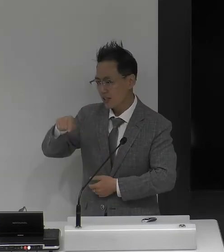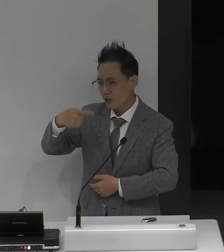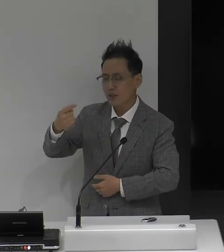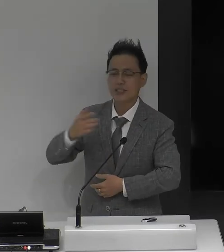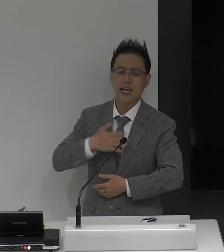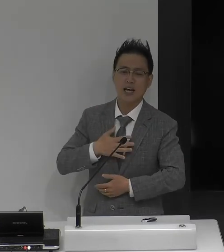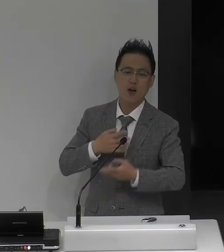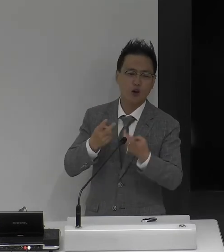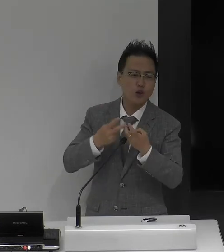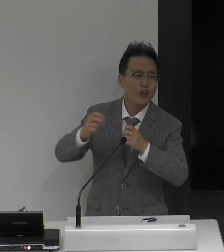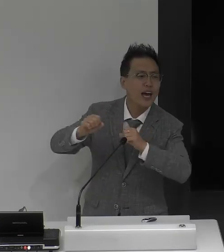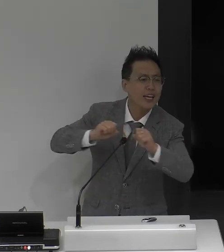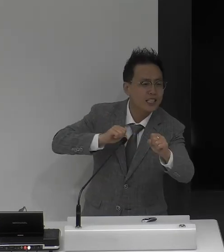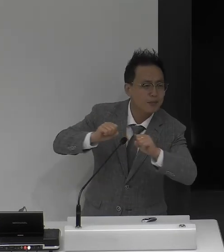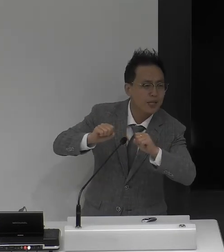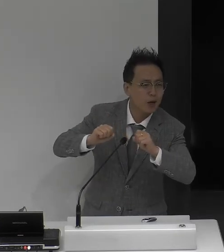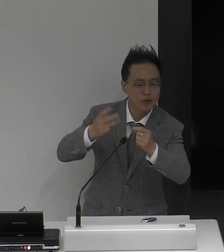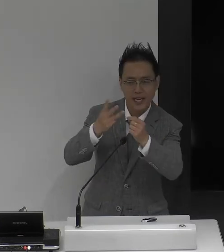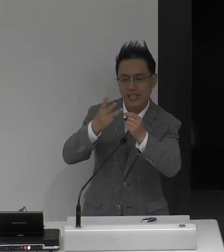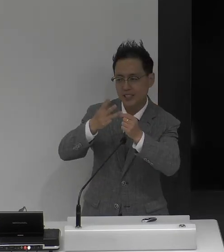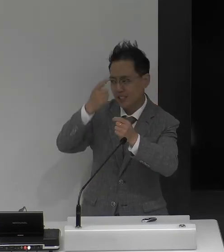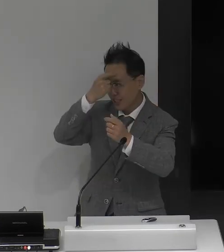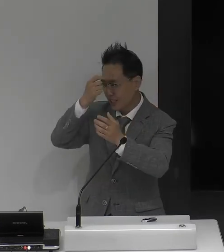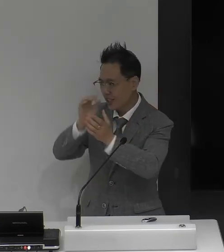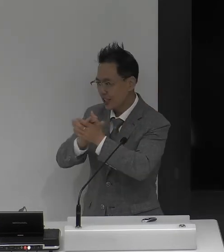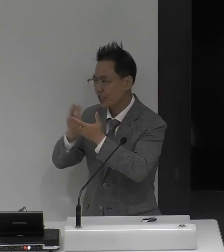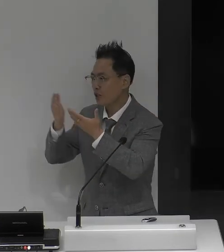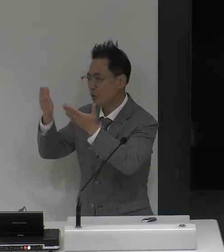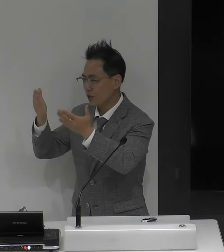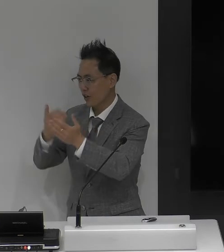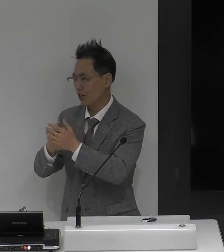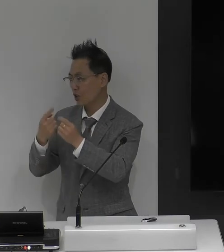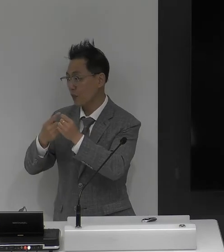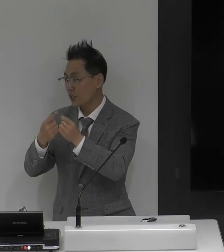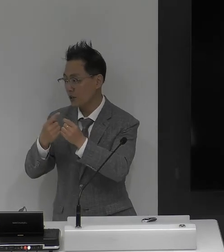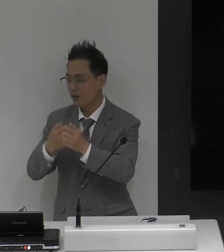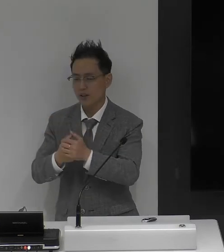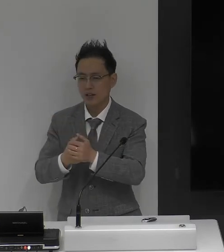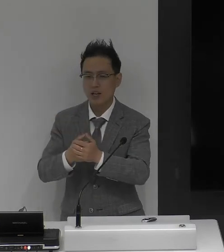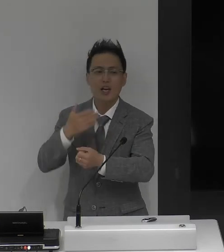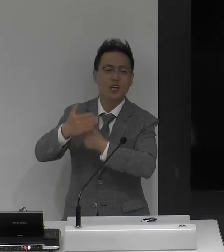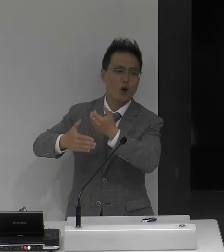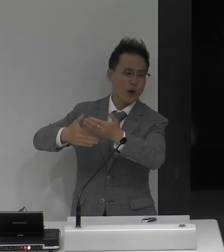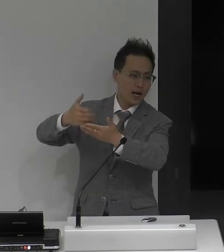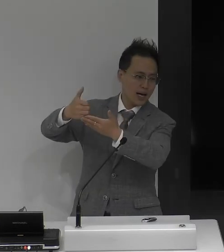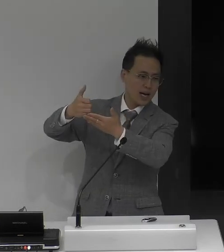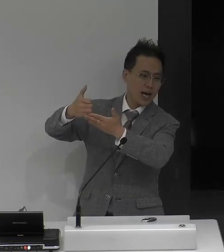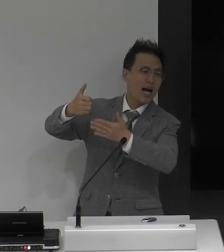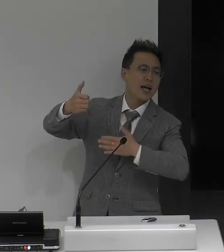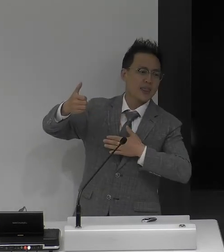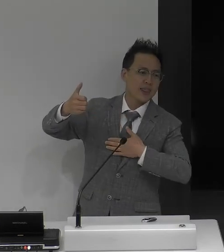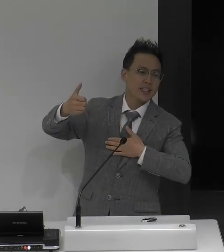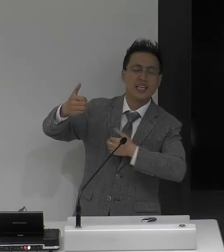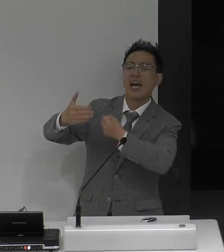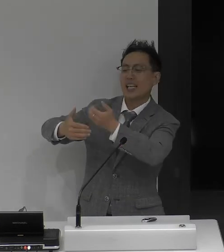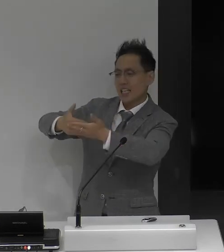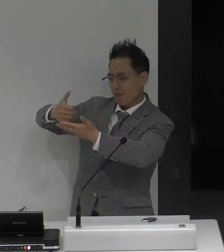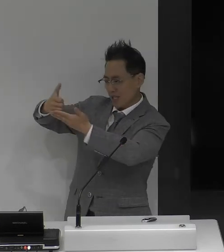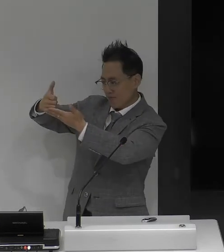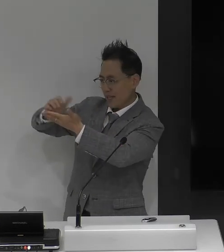그러면서 제가 어떻게 하겠습니다 하고 세 가지를 기도를 드려요. 첫 번째로 여호와 제 하나님이십니다.